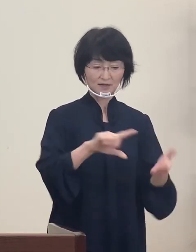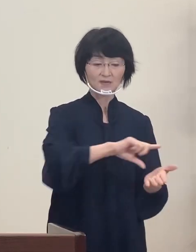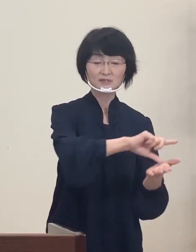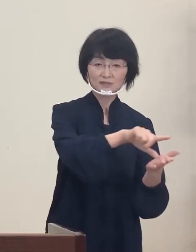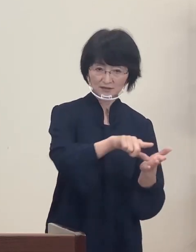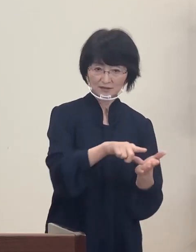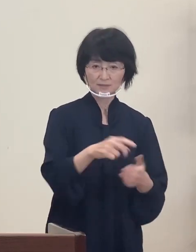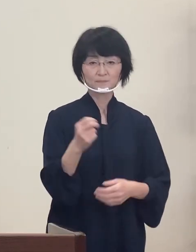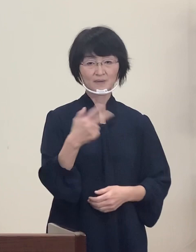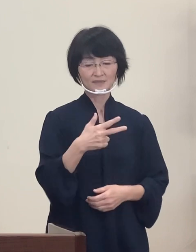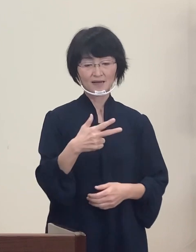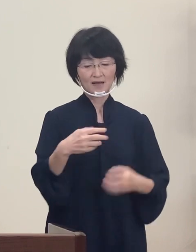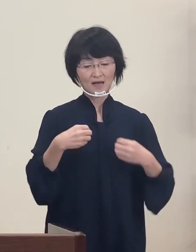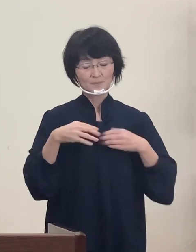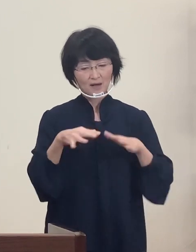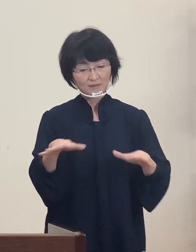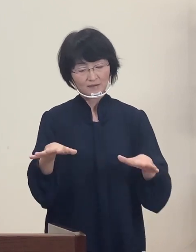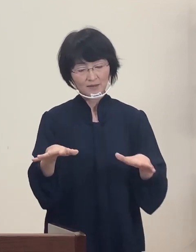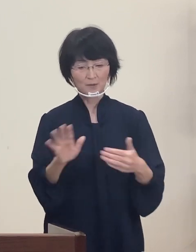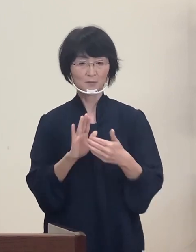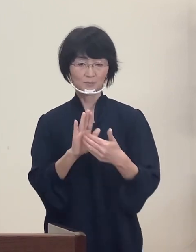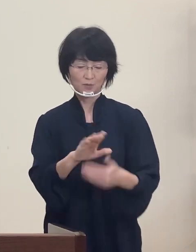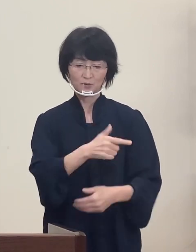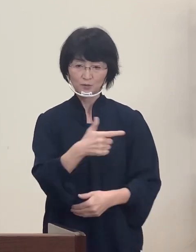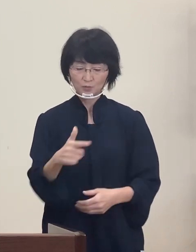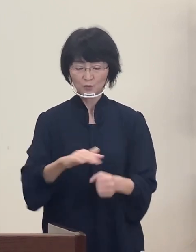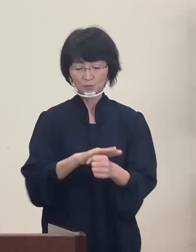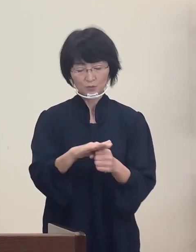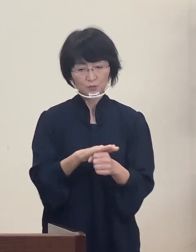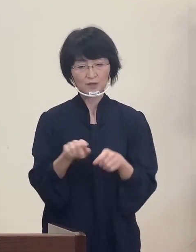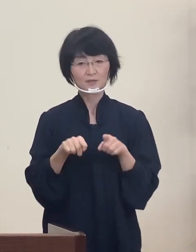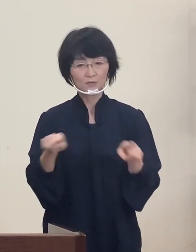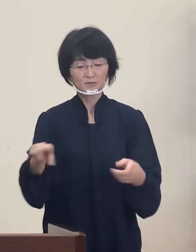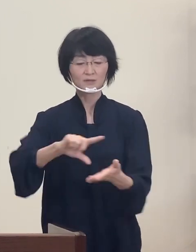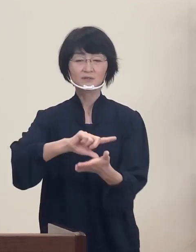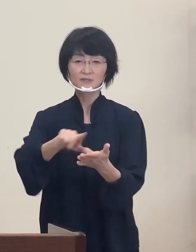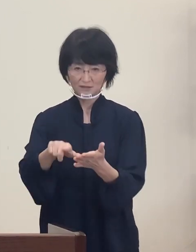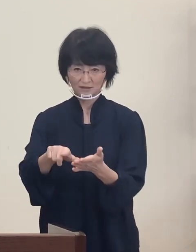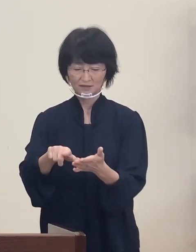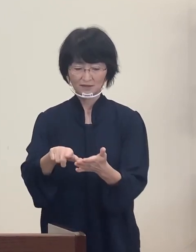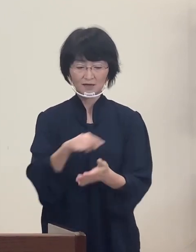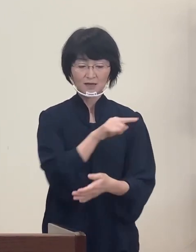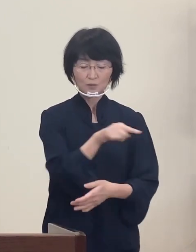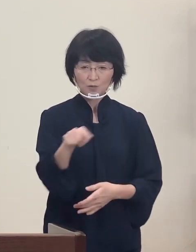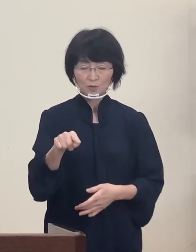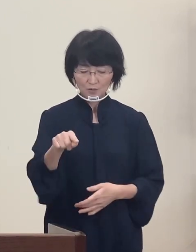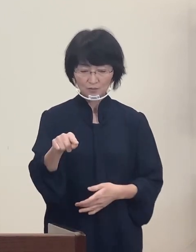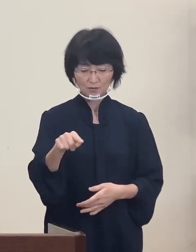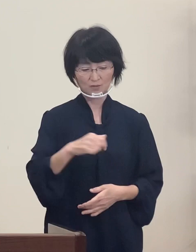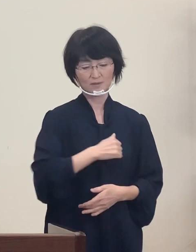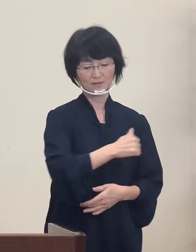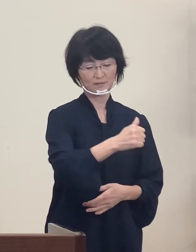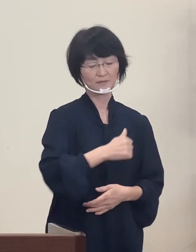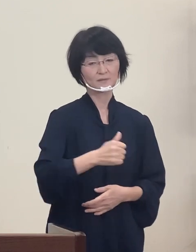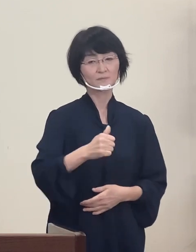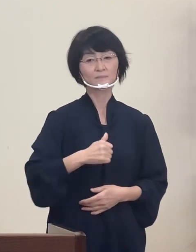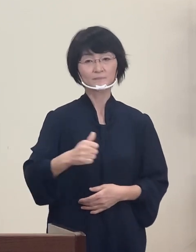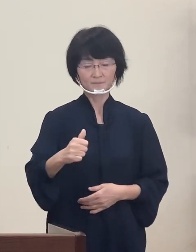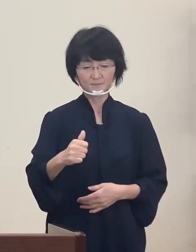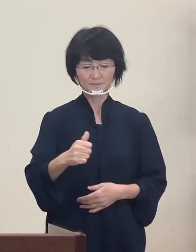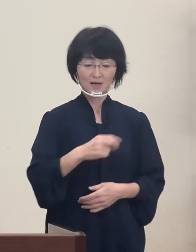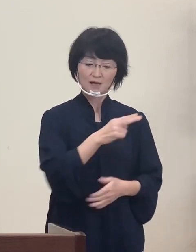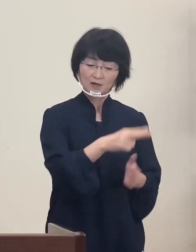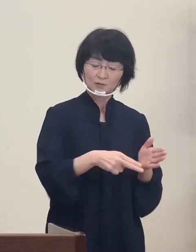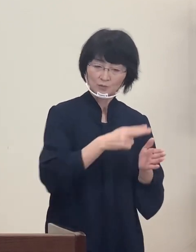地域やまん延防止等充填措置が適用された地域などの感染拡大地域への旅行